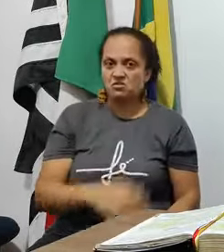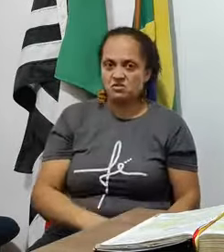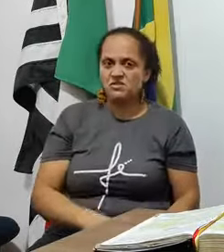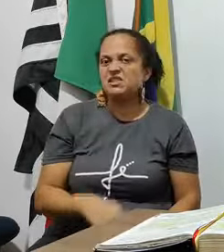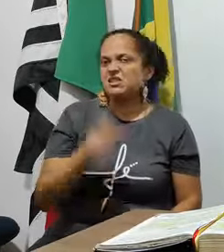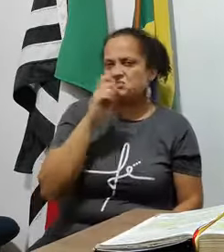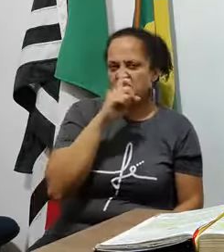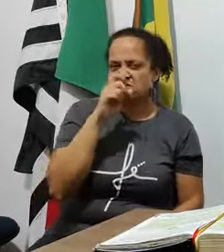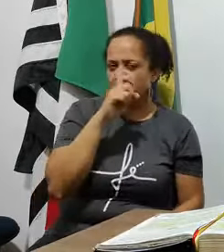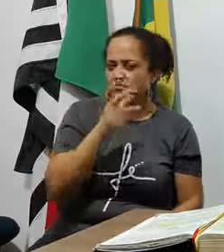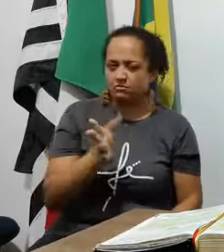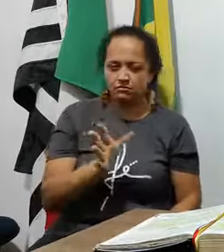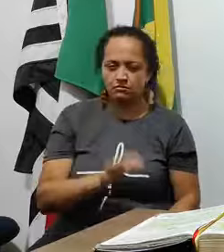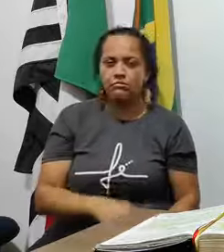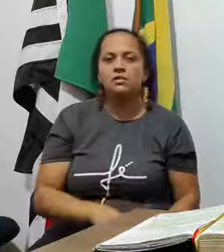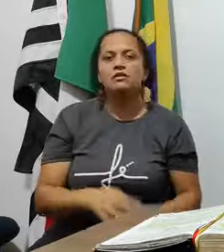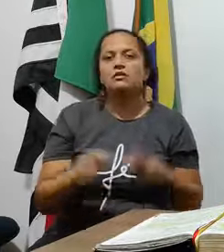falsos,